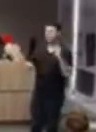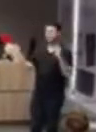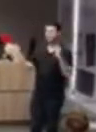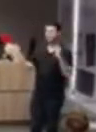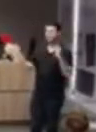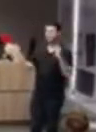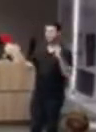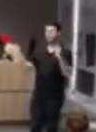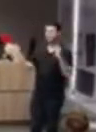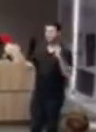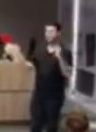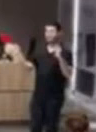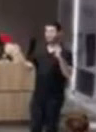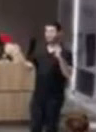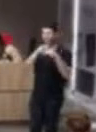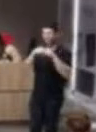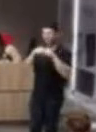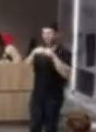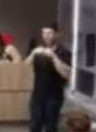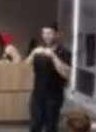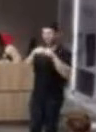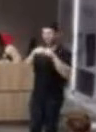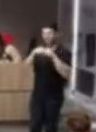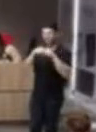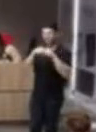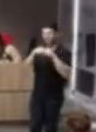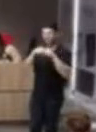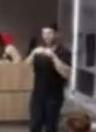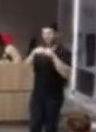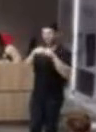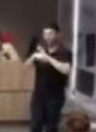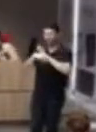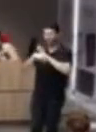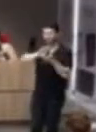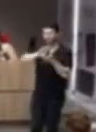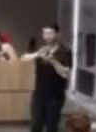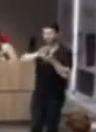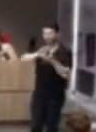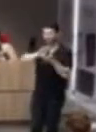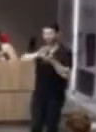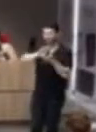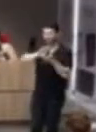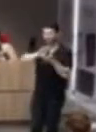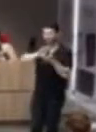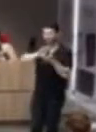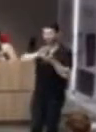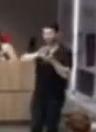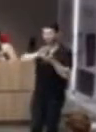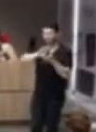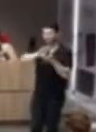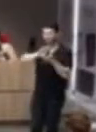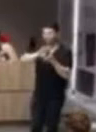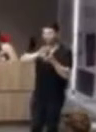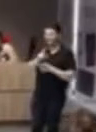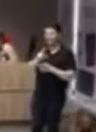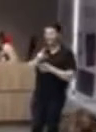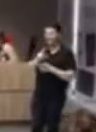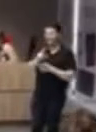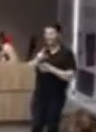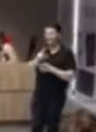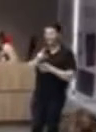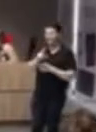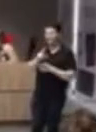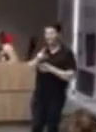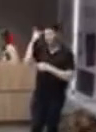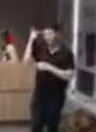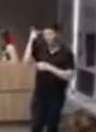psiquiátrico em decorrência da inspeção do SUS, e o Largo Socaba, que fica em São Paulo, também se fechou. No Rio